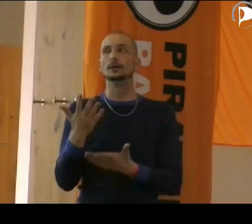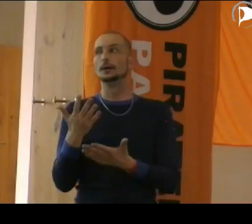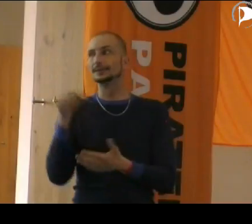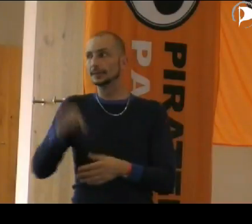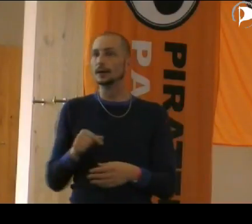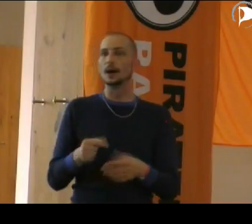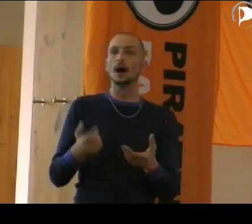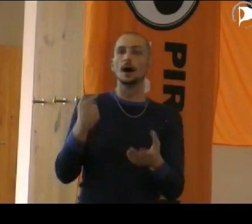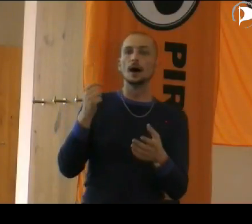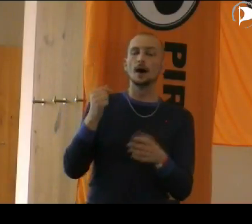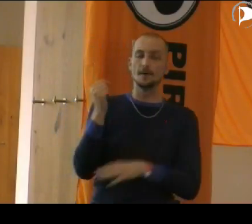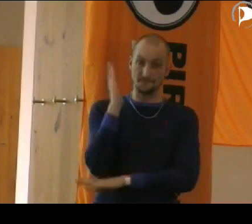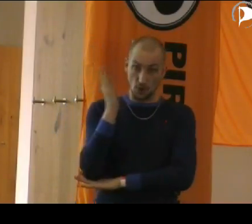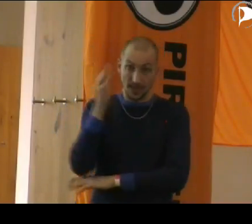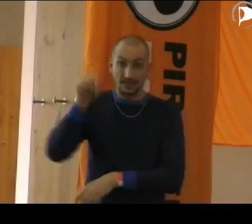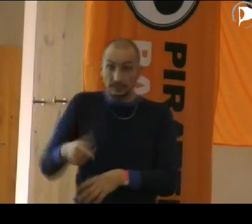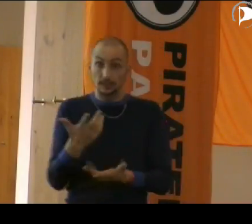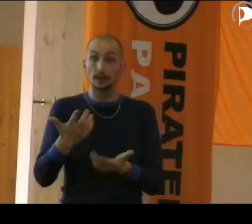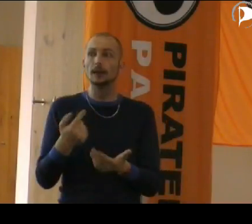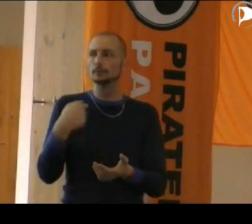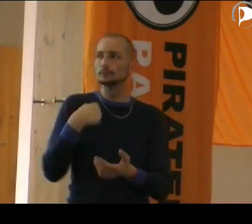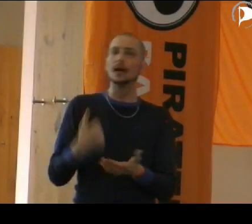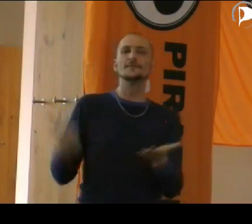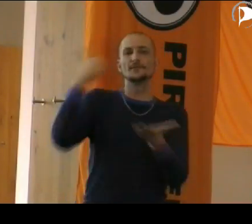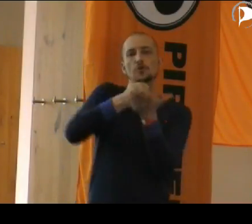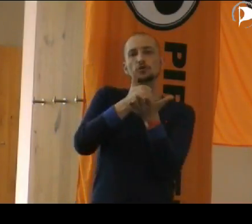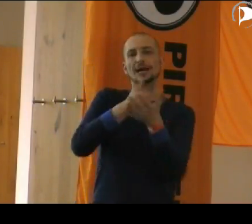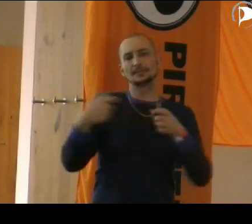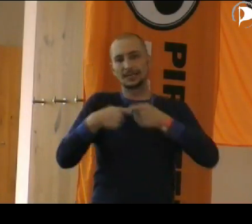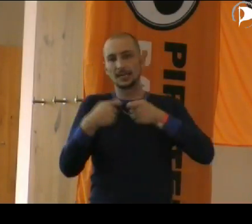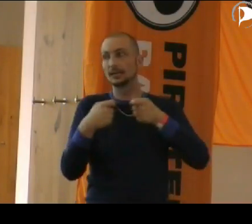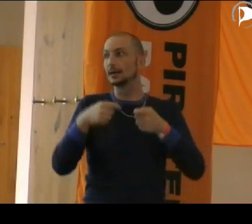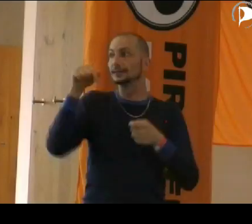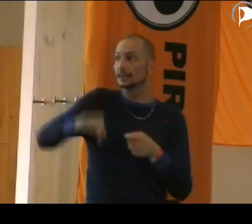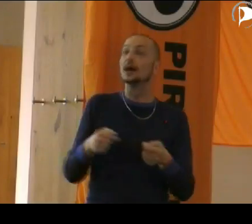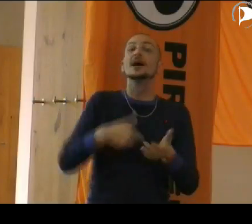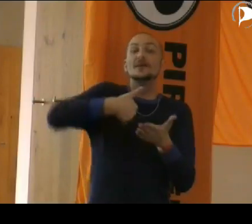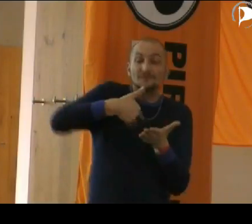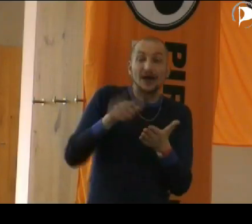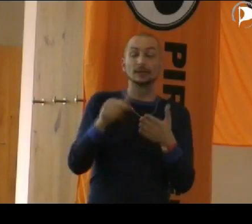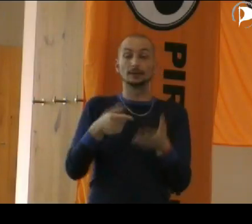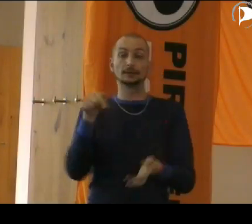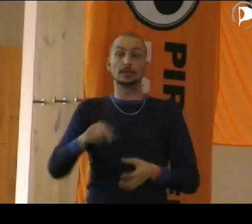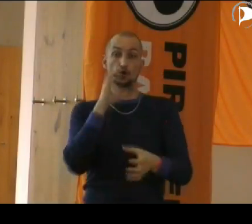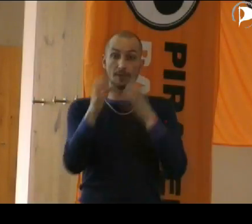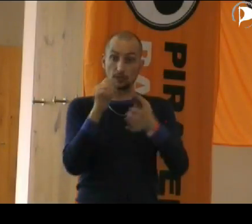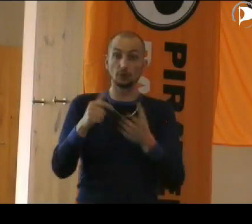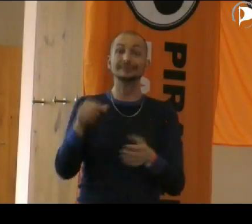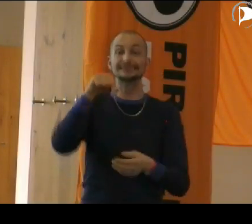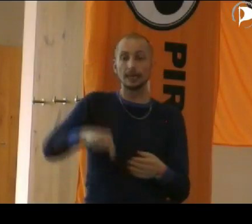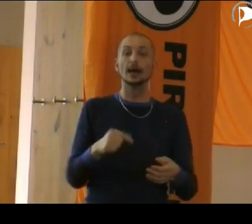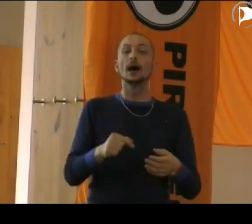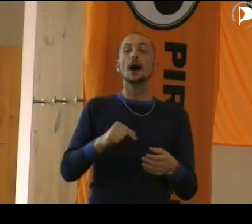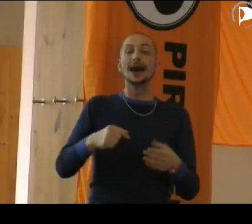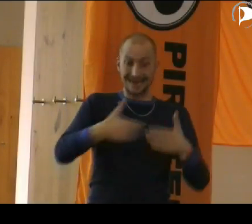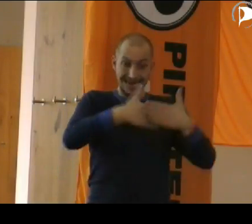als vorstandsmitglied kann ich es dann besser kommunizieren und weitervermitteln und auch weiterhin austragen auch über die landesgrenze von baden-württemberg